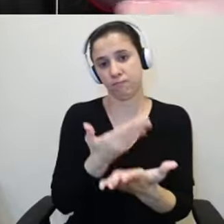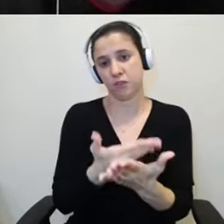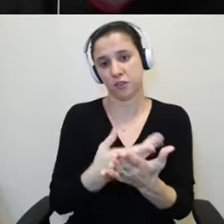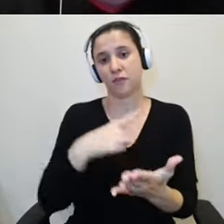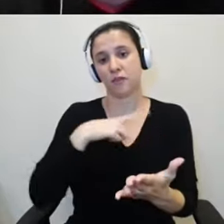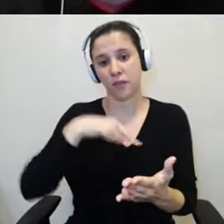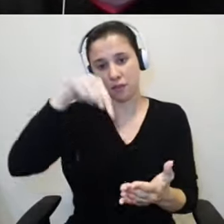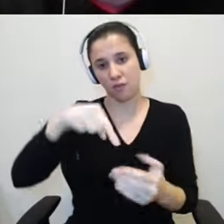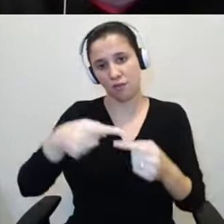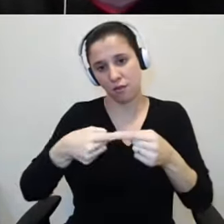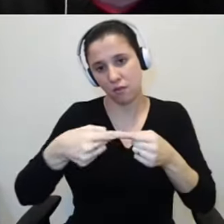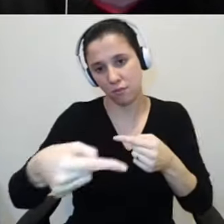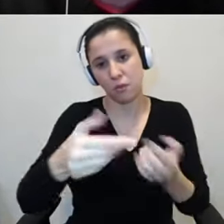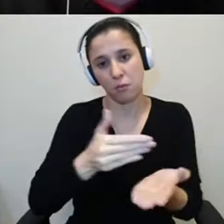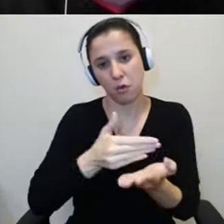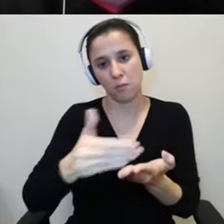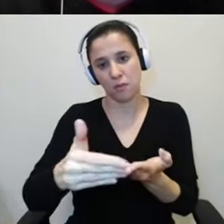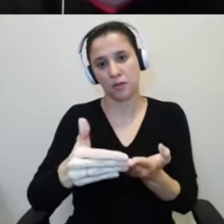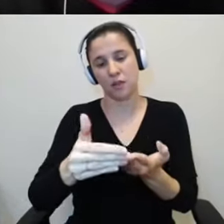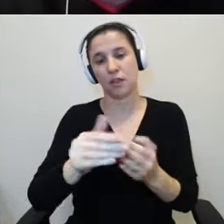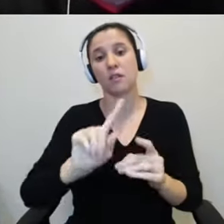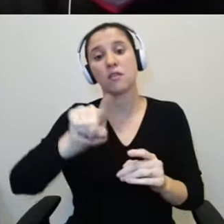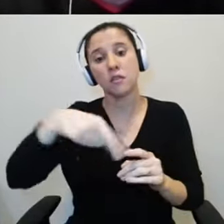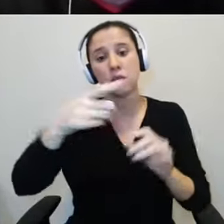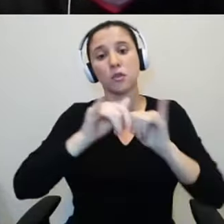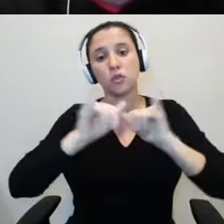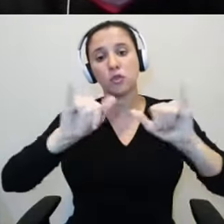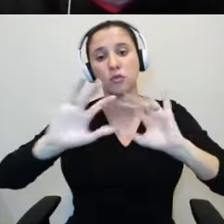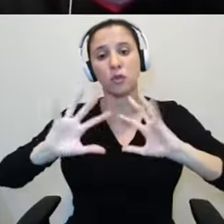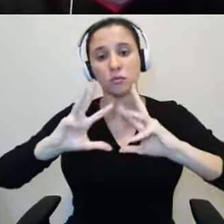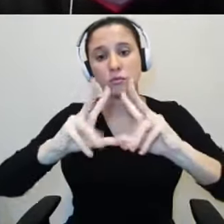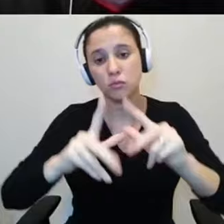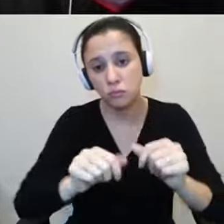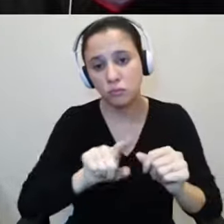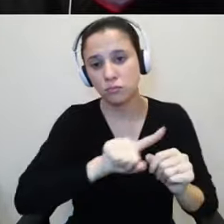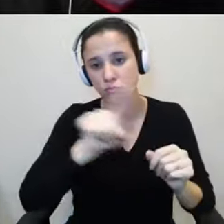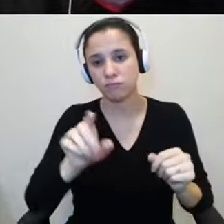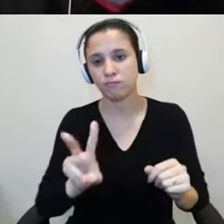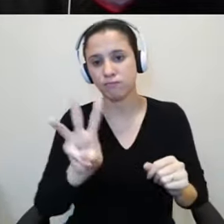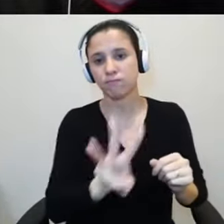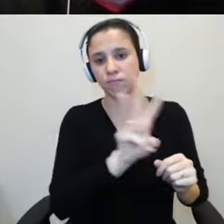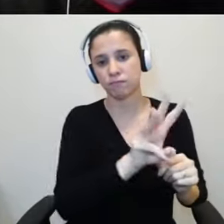gente divulgar isso daí para vocês. Beleza? Eu vou